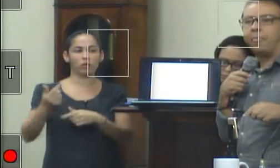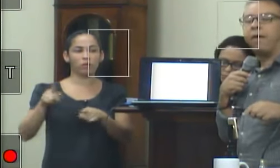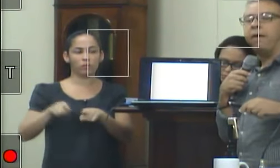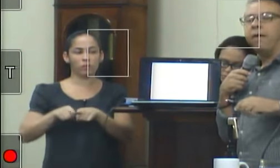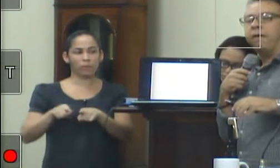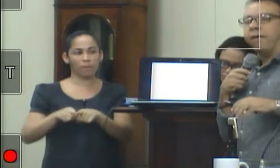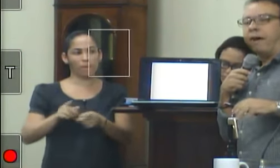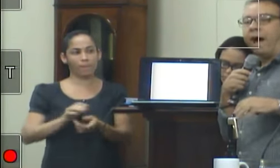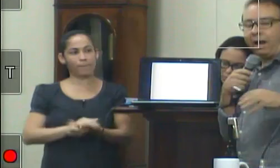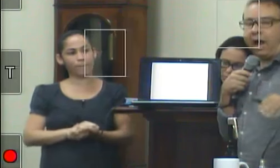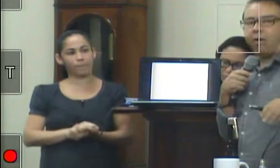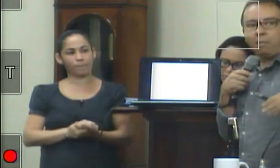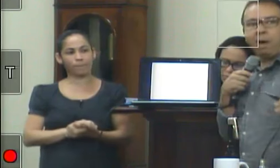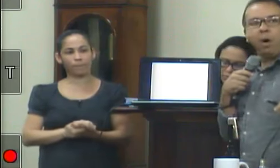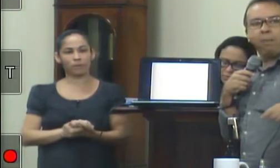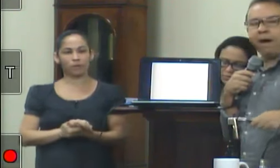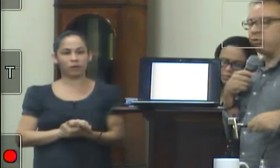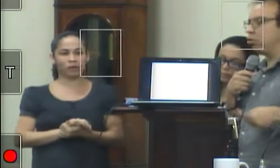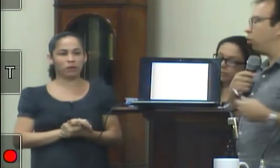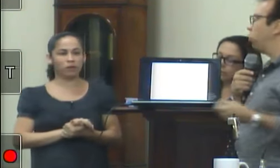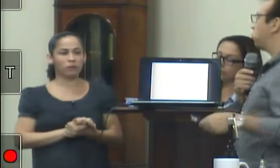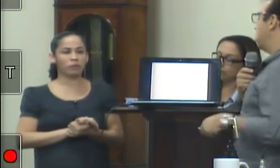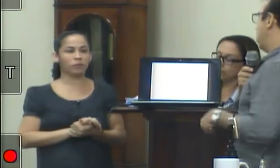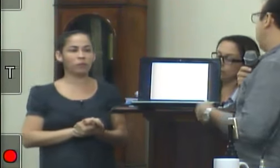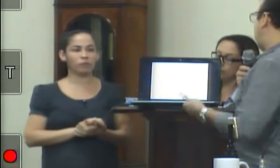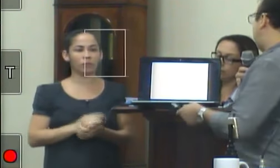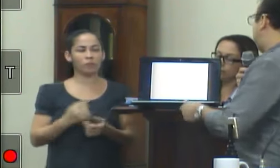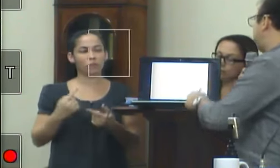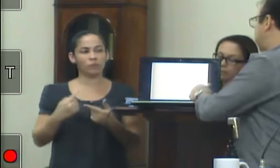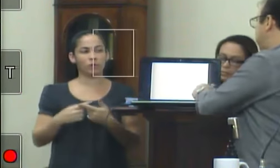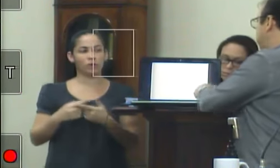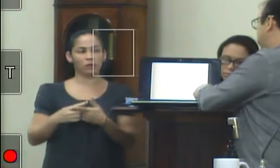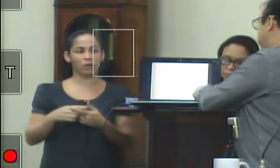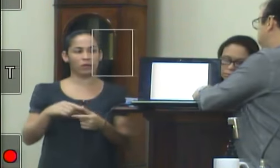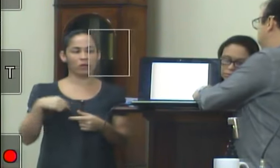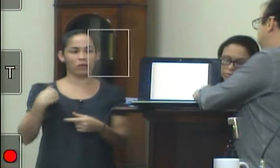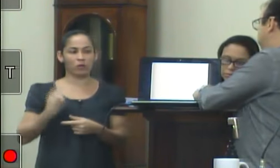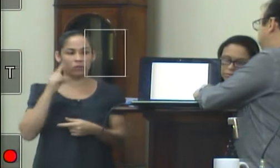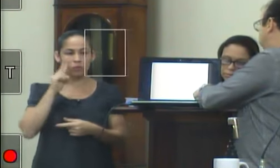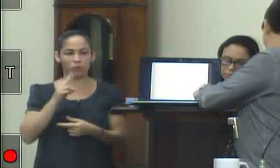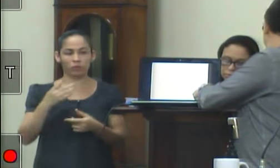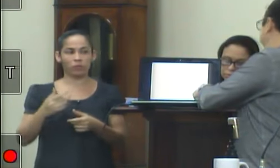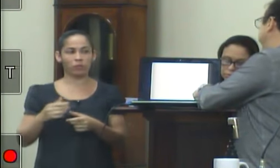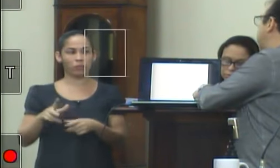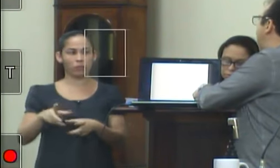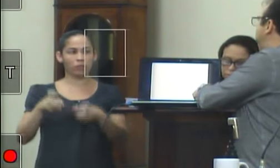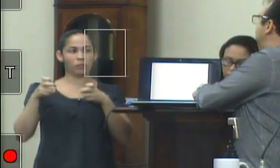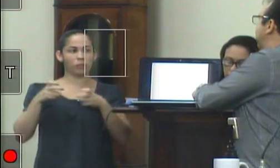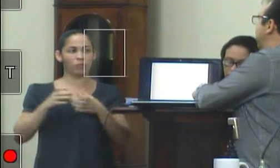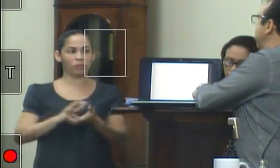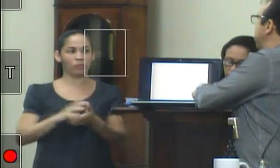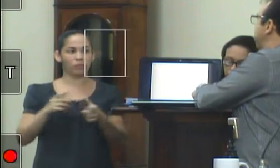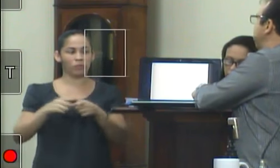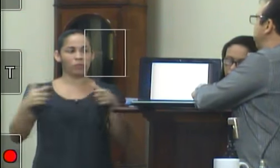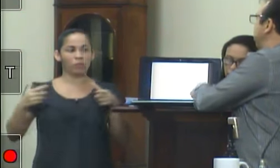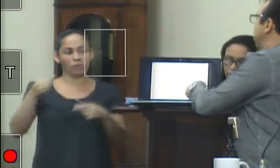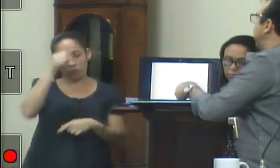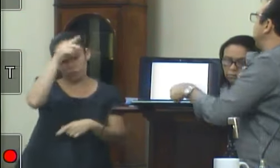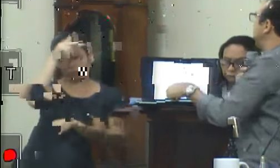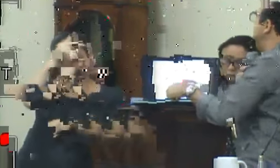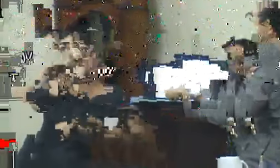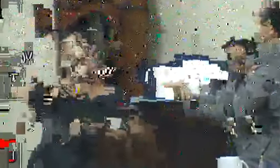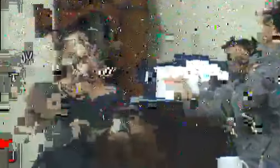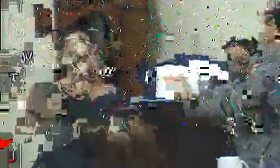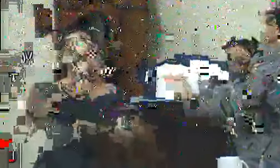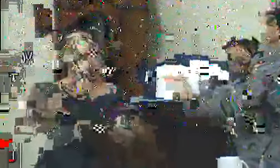aguentar arcar com a maior parte dos custos, conforme nós vimos na maior parte dos municípios hoje.